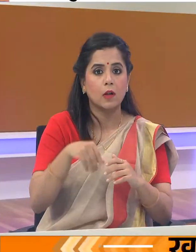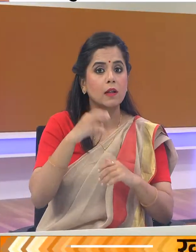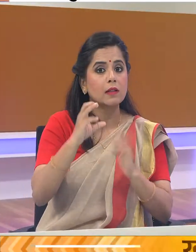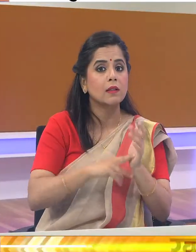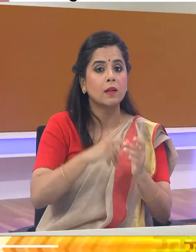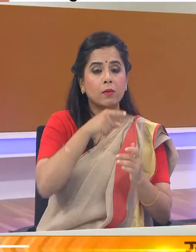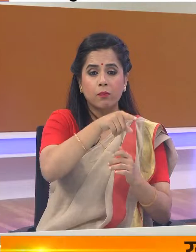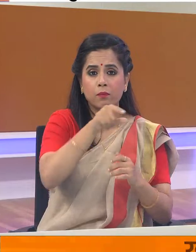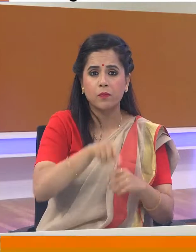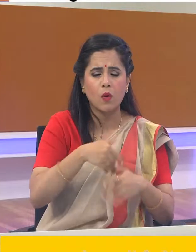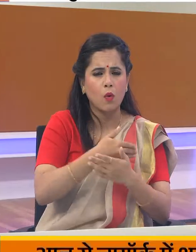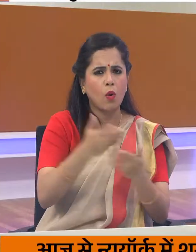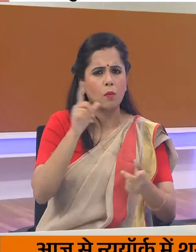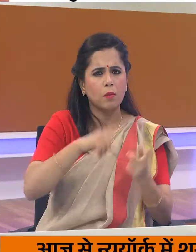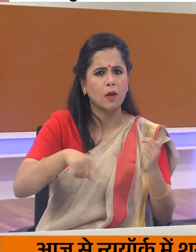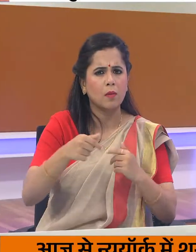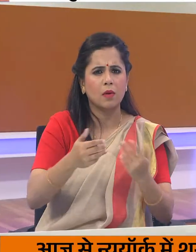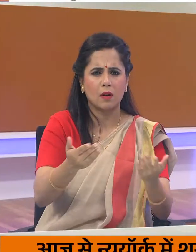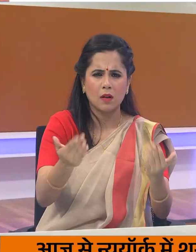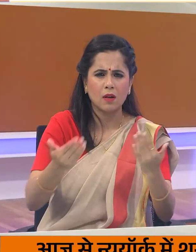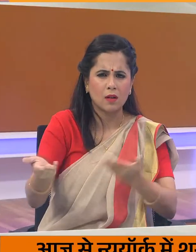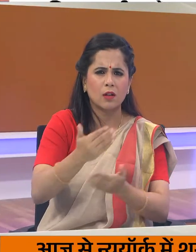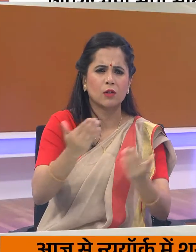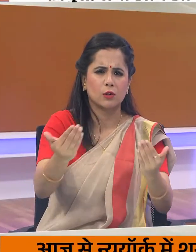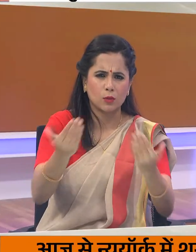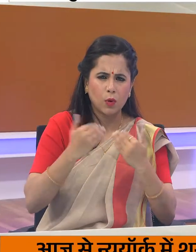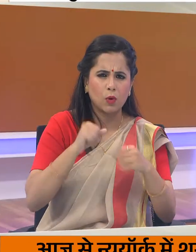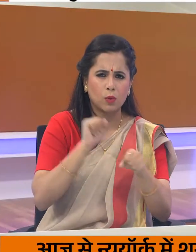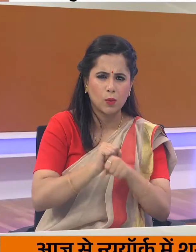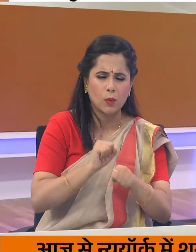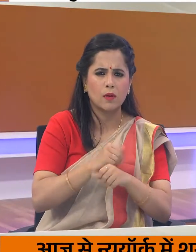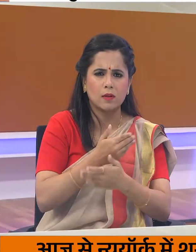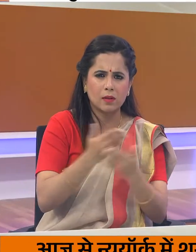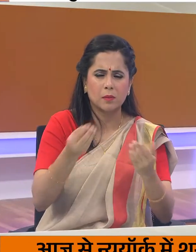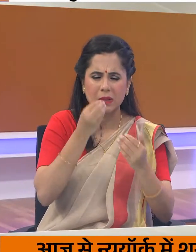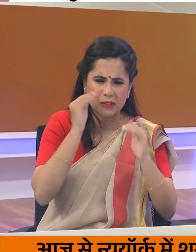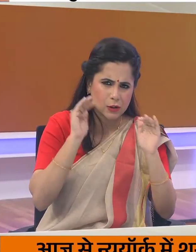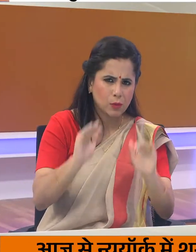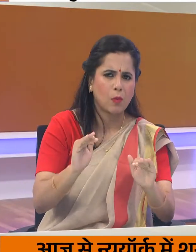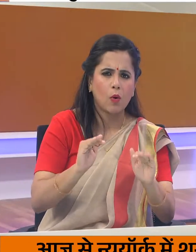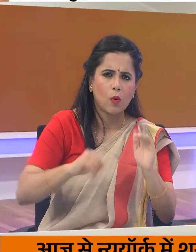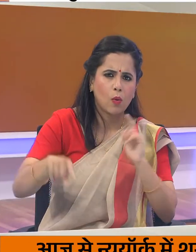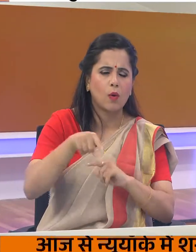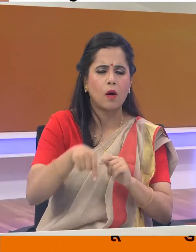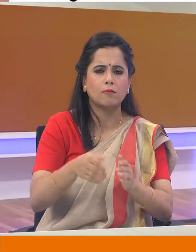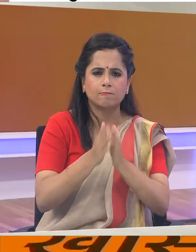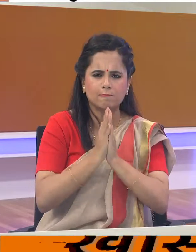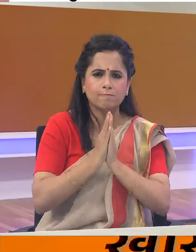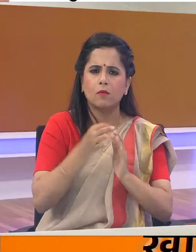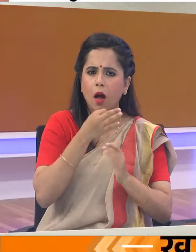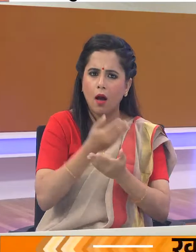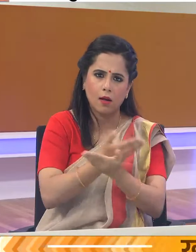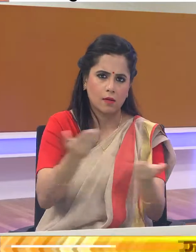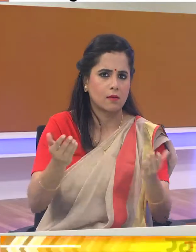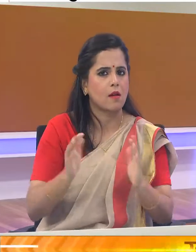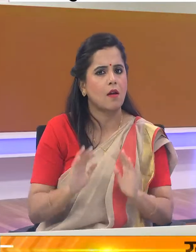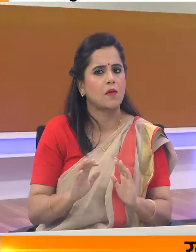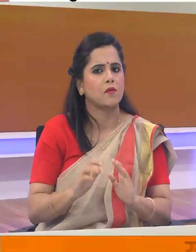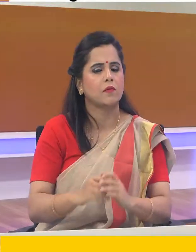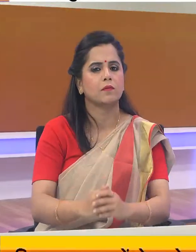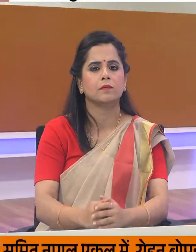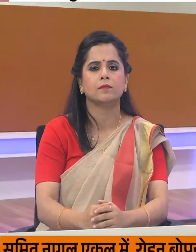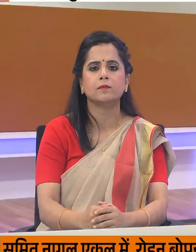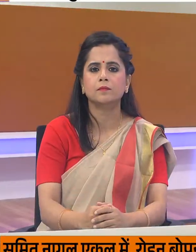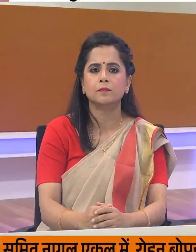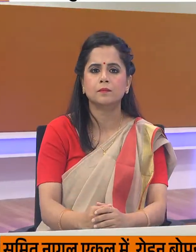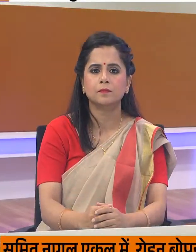ने सभी से आगे आकर इस कार्य में योगदान देने का भी आग्रह किया है।